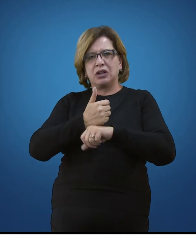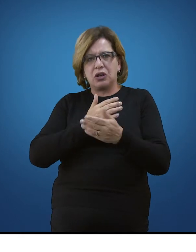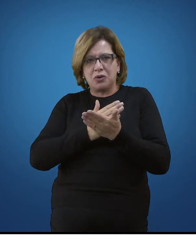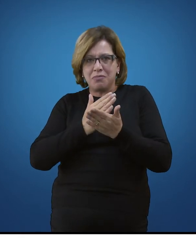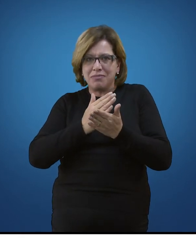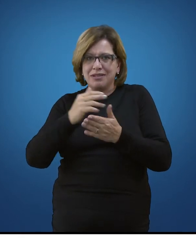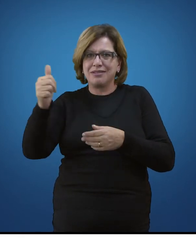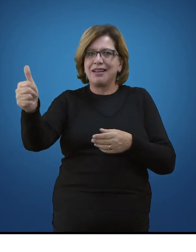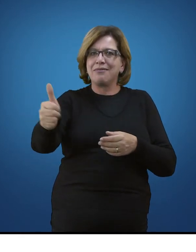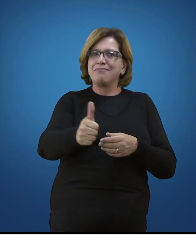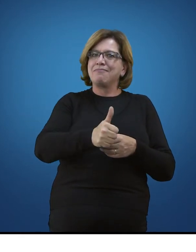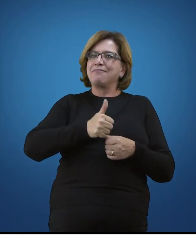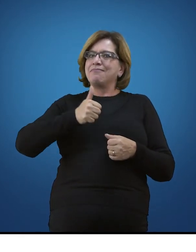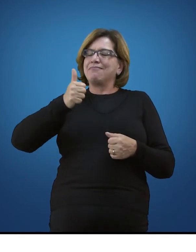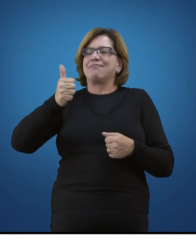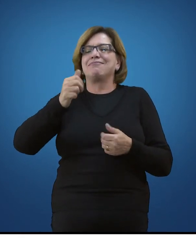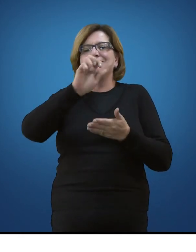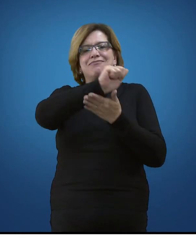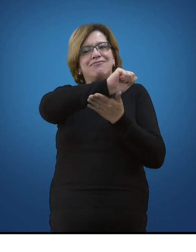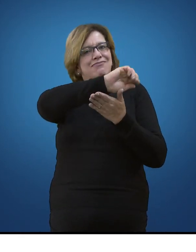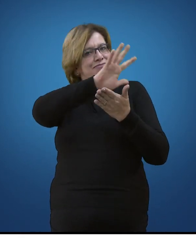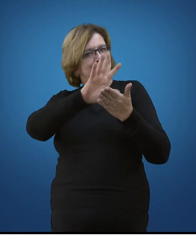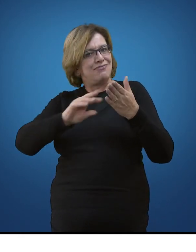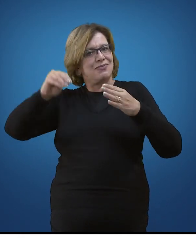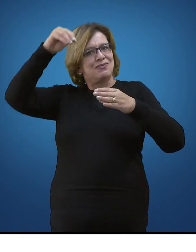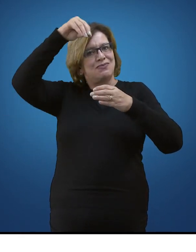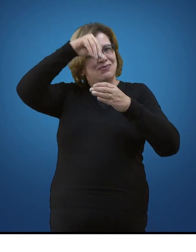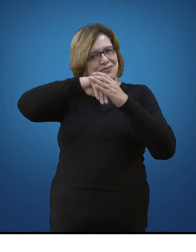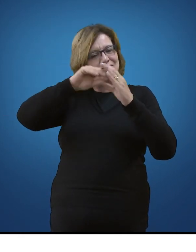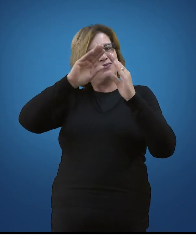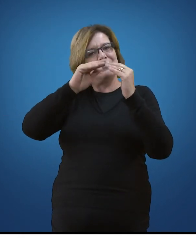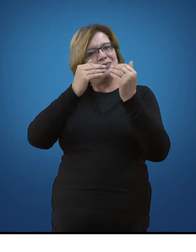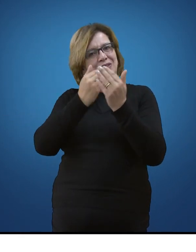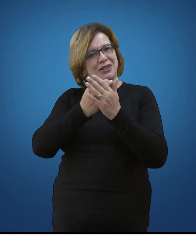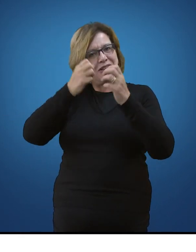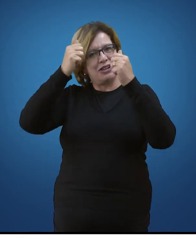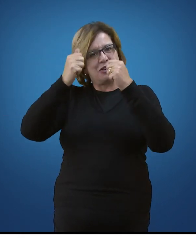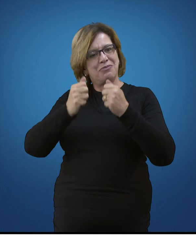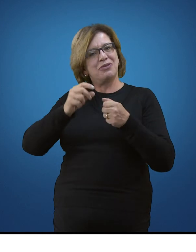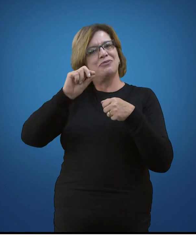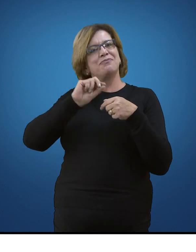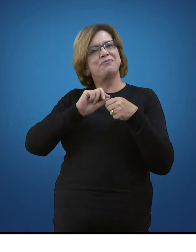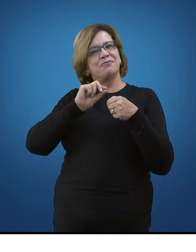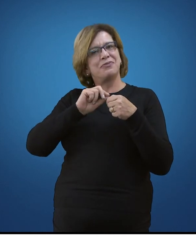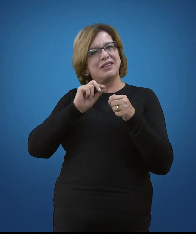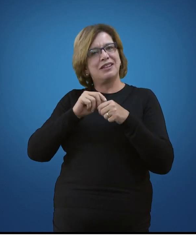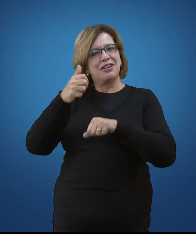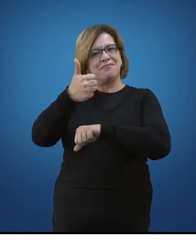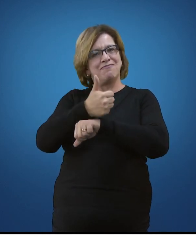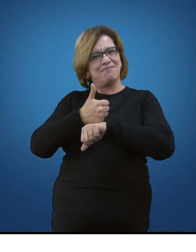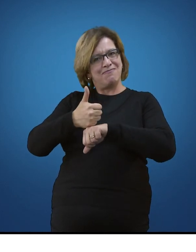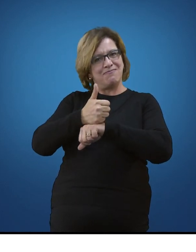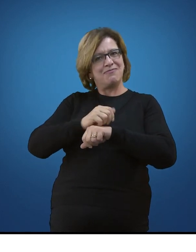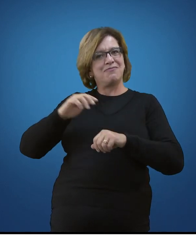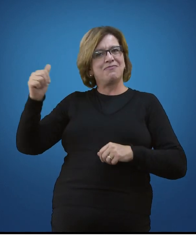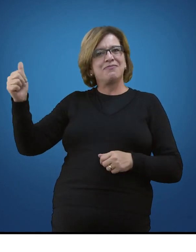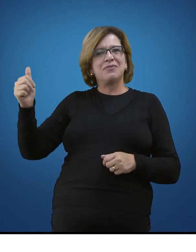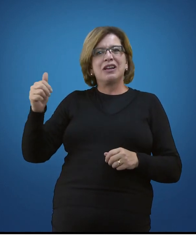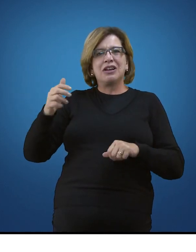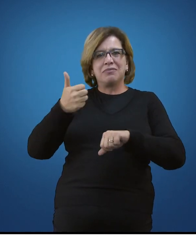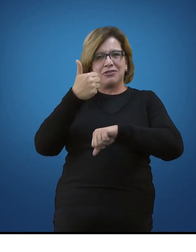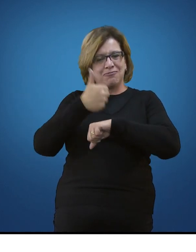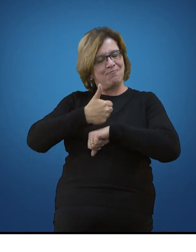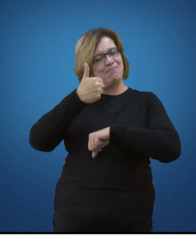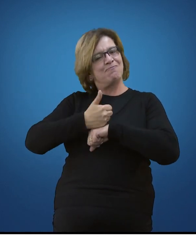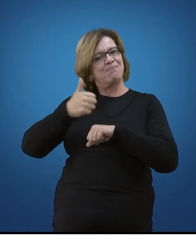comecem a melhorar as atividades de gestão e que possam fazer uma gestão cada vez mais eficiente. Com